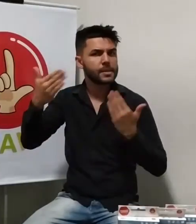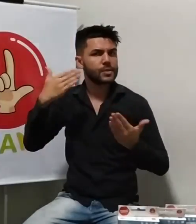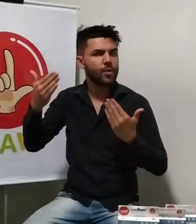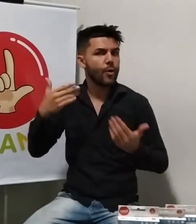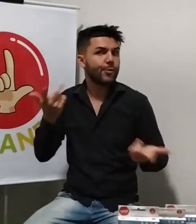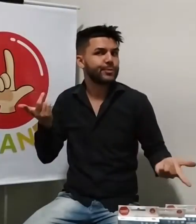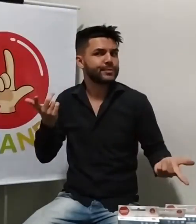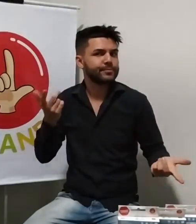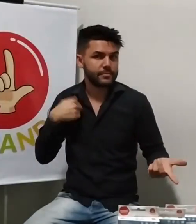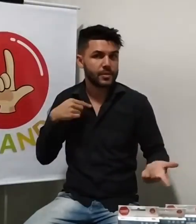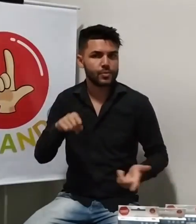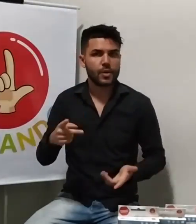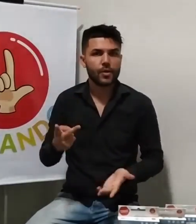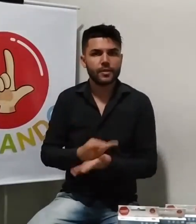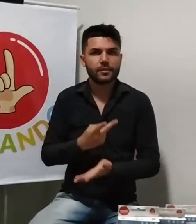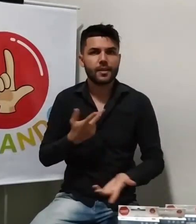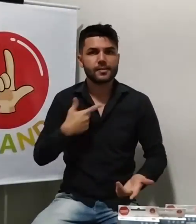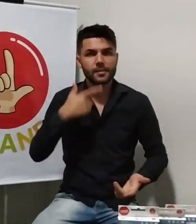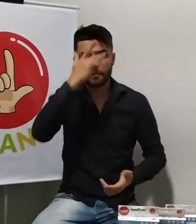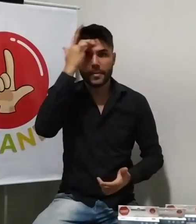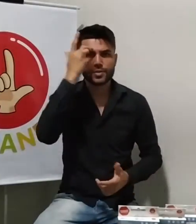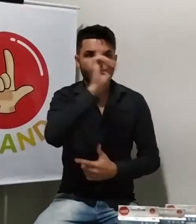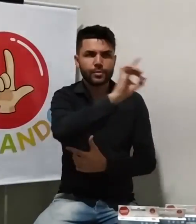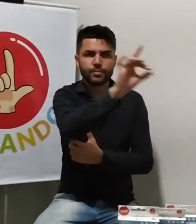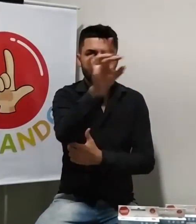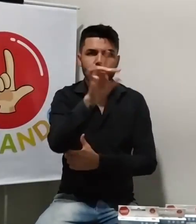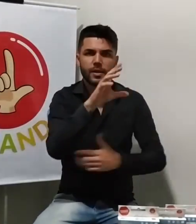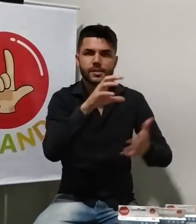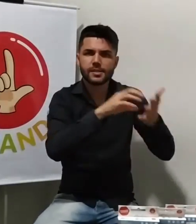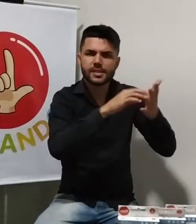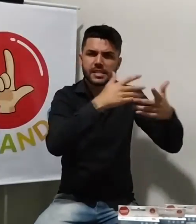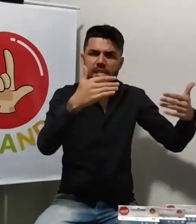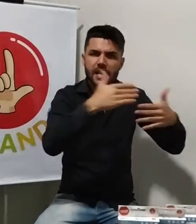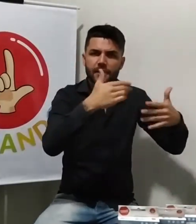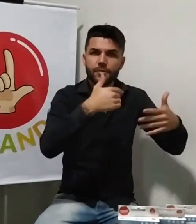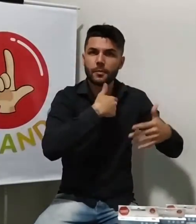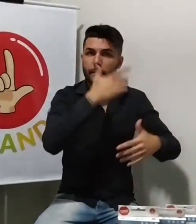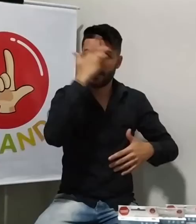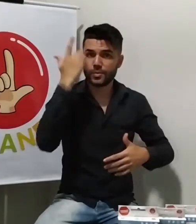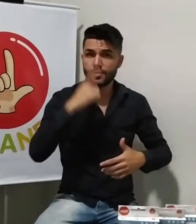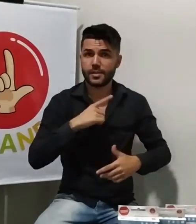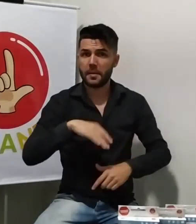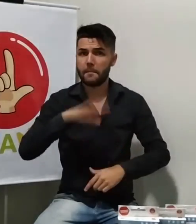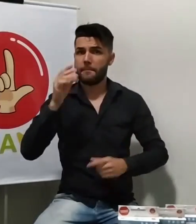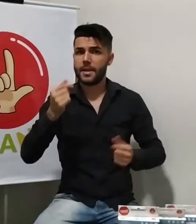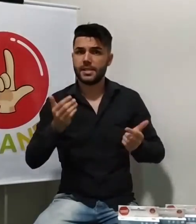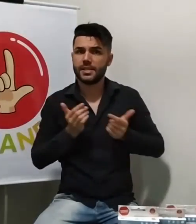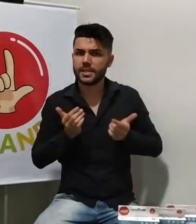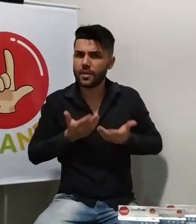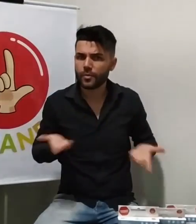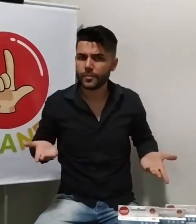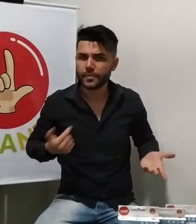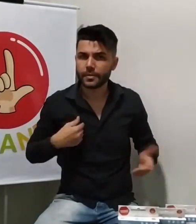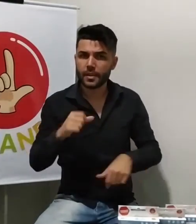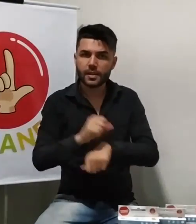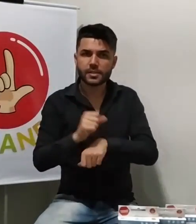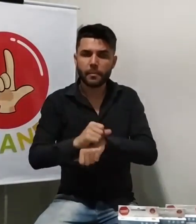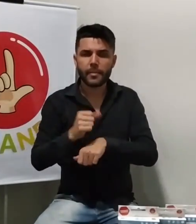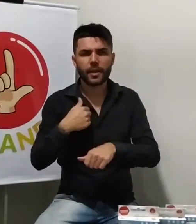de psiquiatria e psicologia lotados muitas vezes por aqueles que têm mais grana. Por que será? Às vezes a pessoa esperar que vai ser mais feliz porque tem